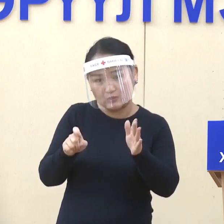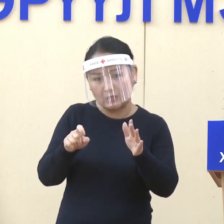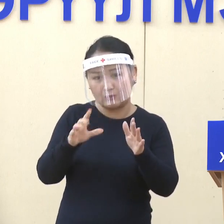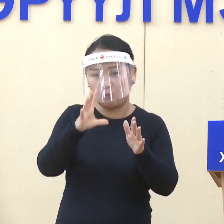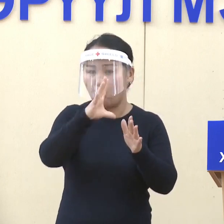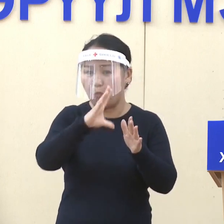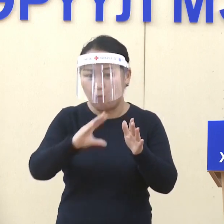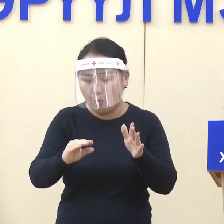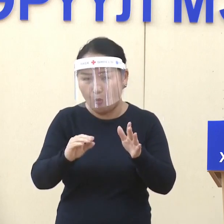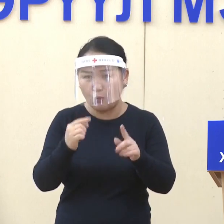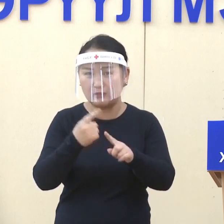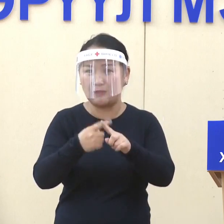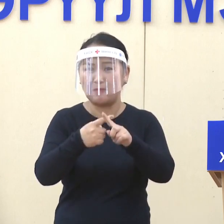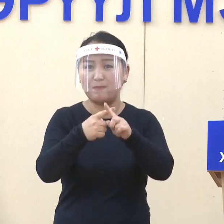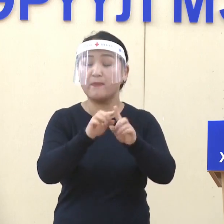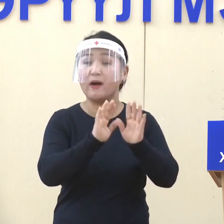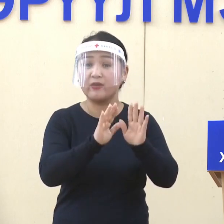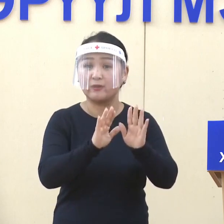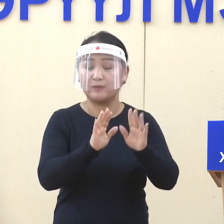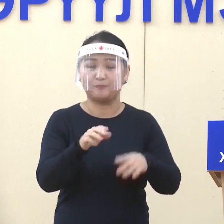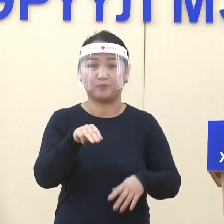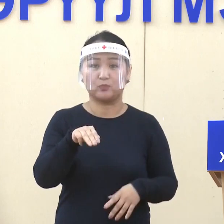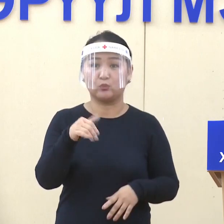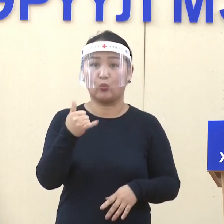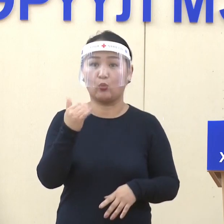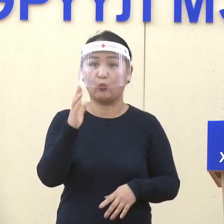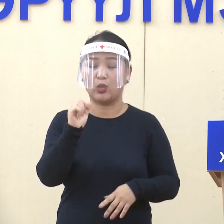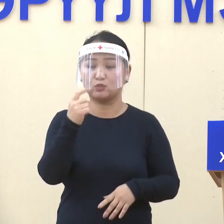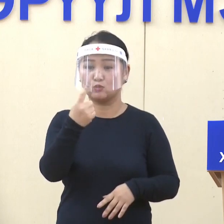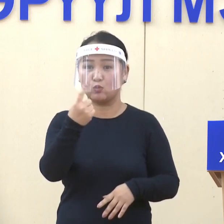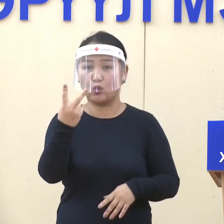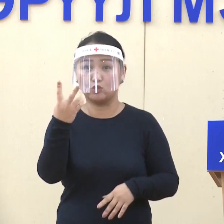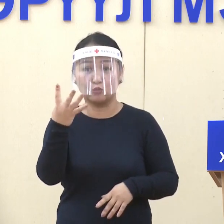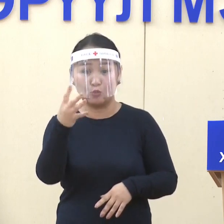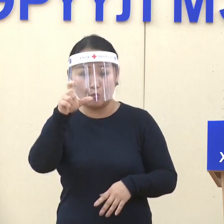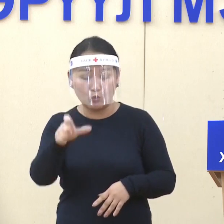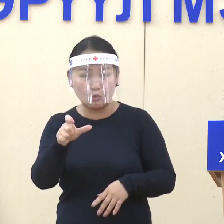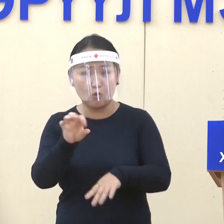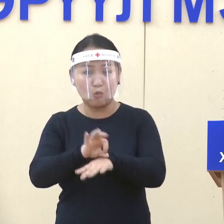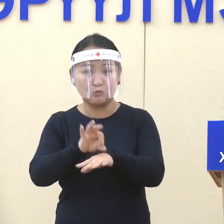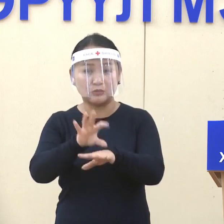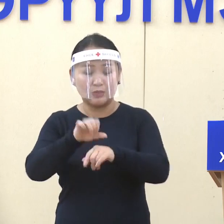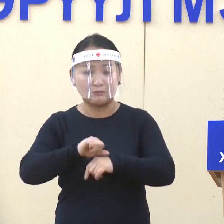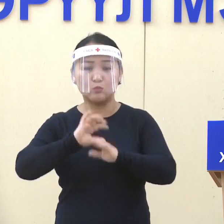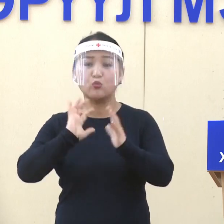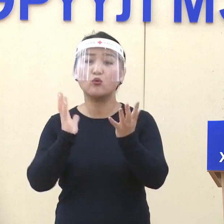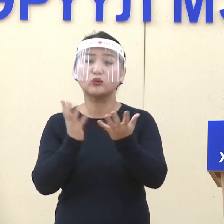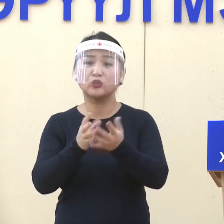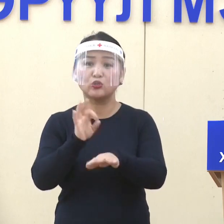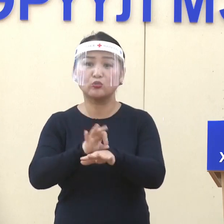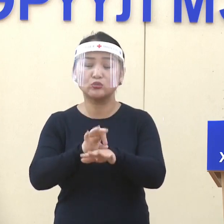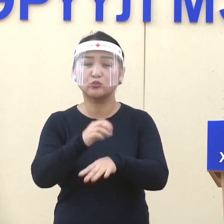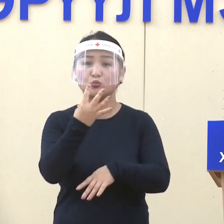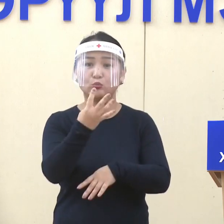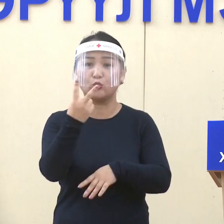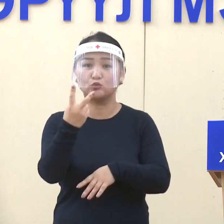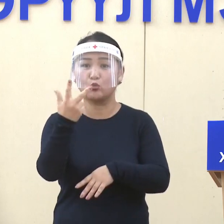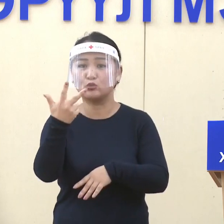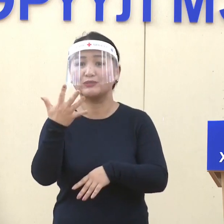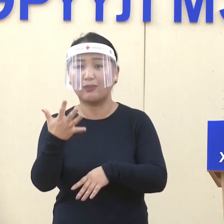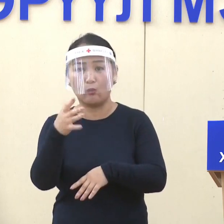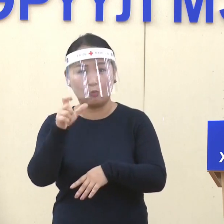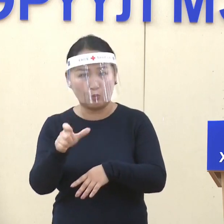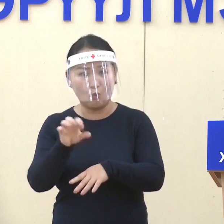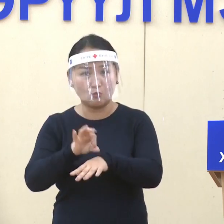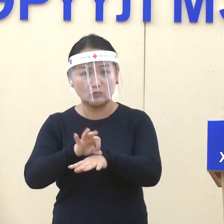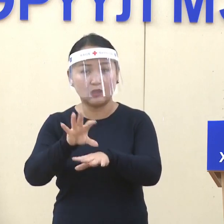юм а. За мөн Туваад 124 хүн шинээр өвчлөж нийт өвчлөлийн тоо 4235 болж сүүлийн